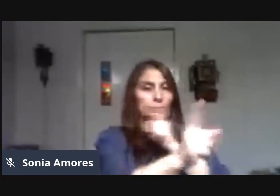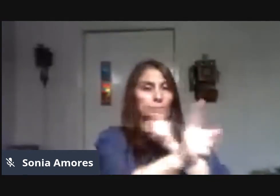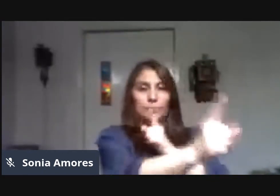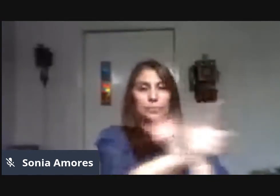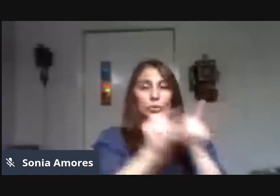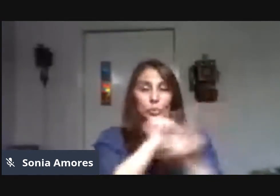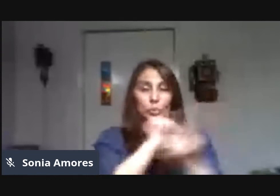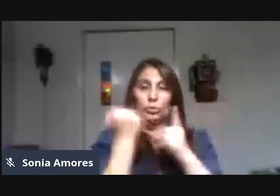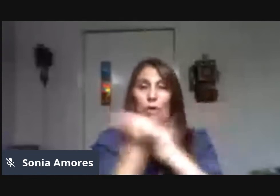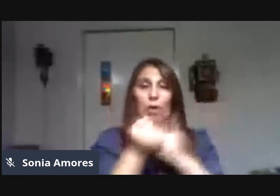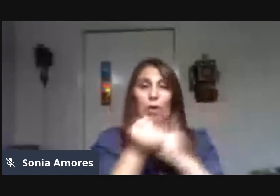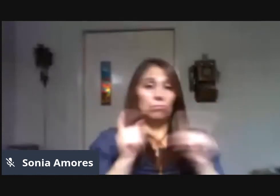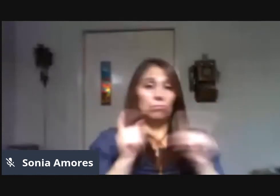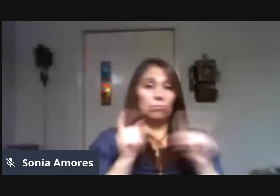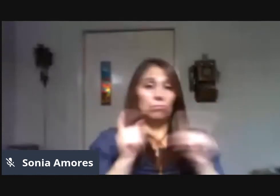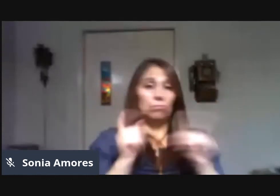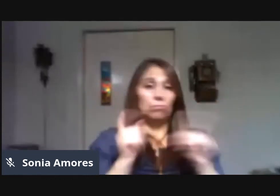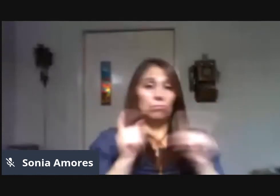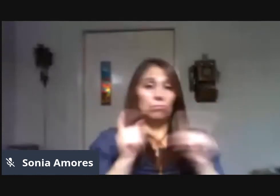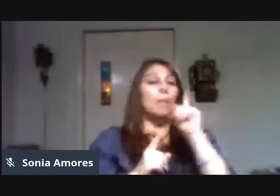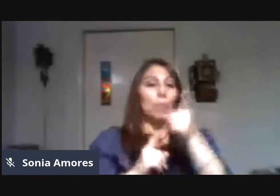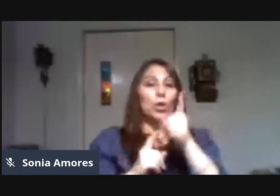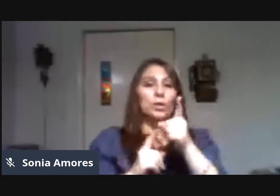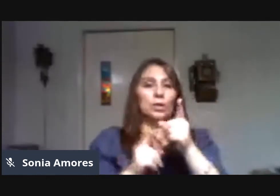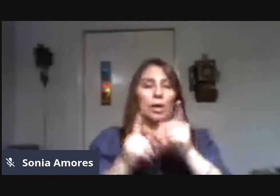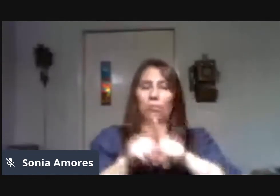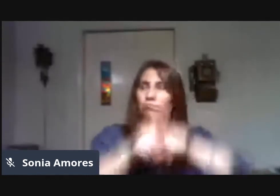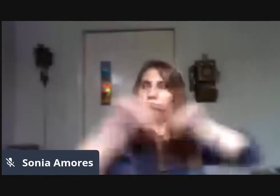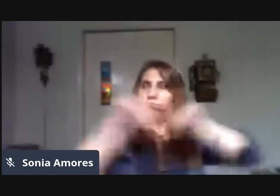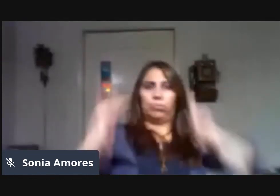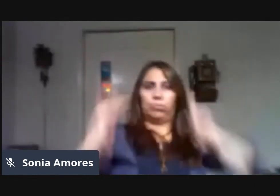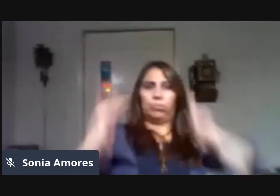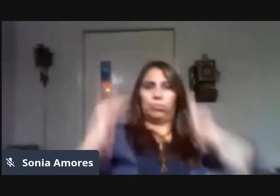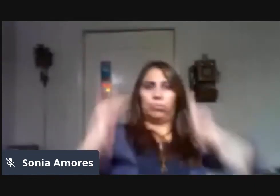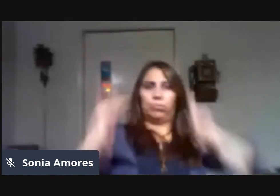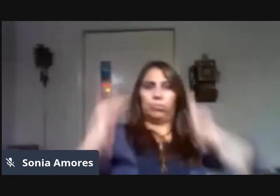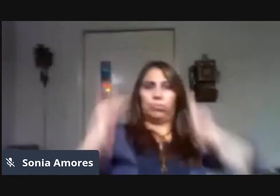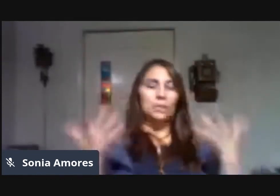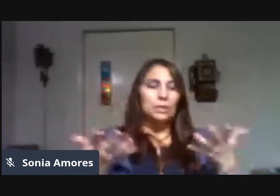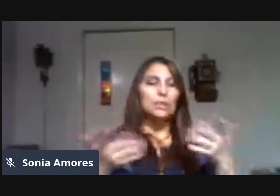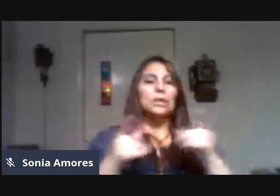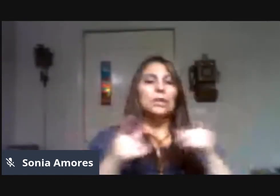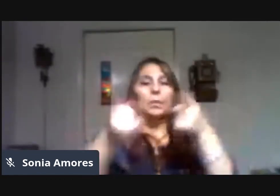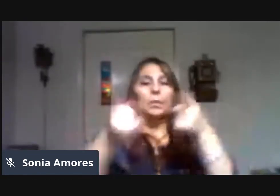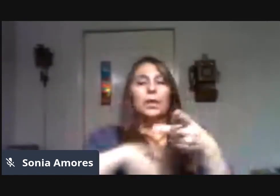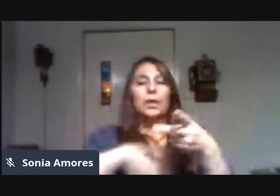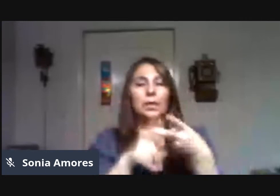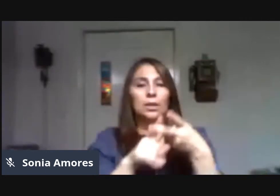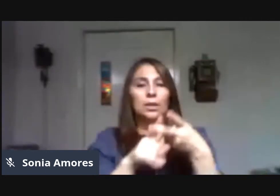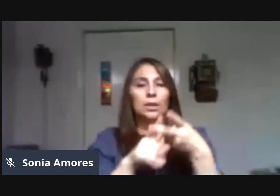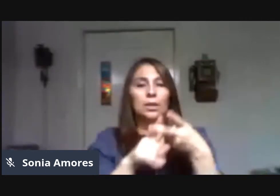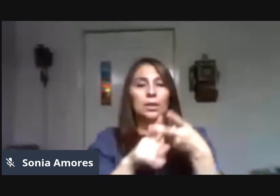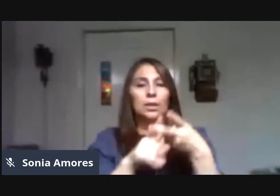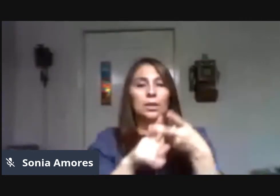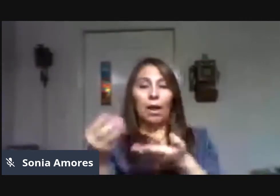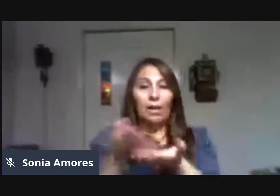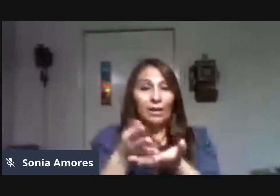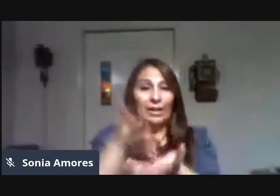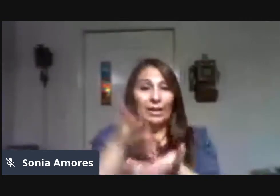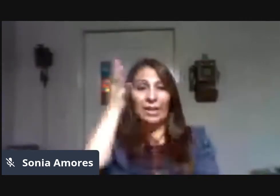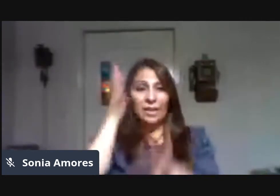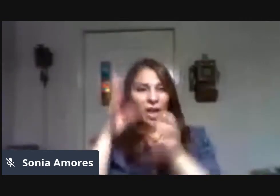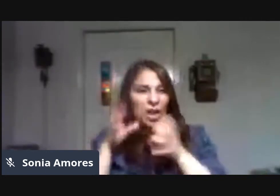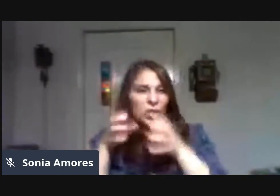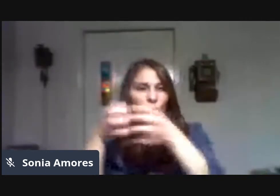nuestra polarización política, nuestras dinámicas alrededor de la concentración de riquezas, lo que ha generado